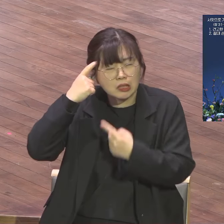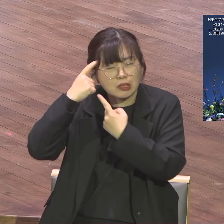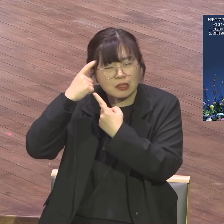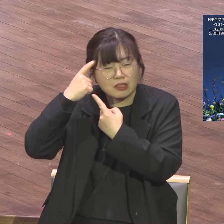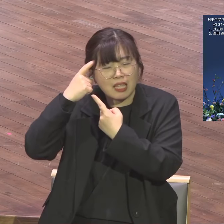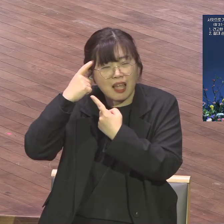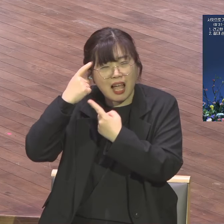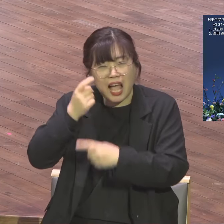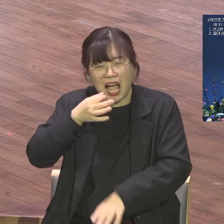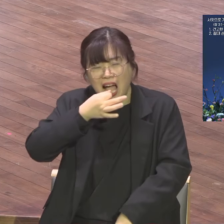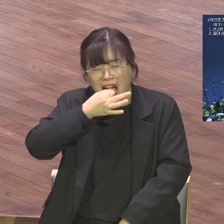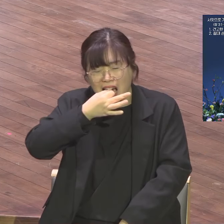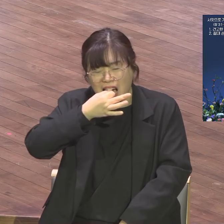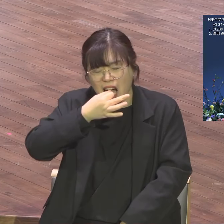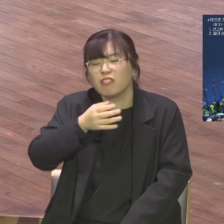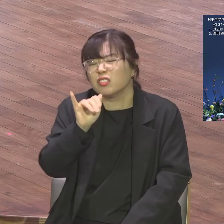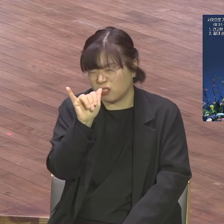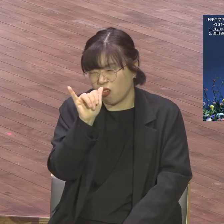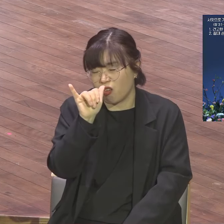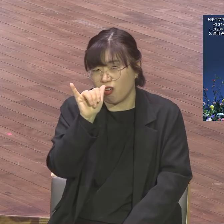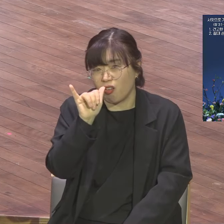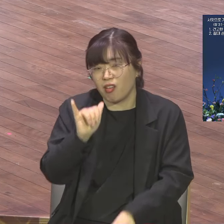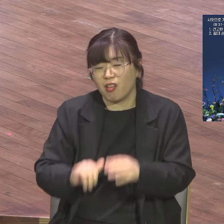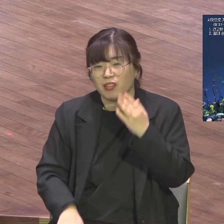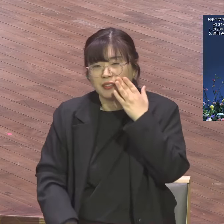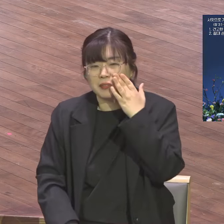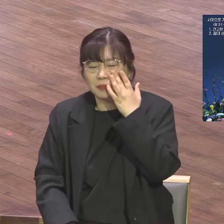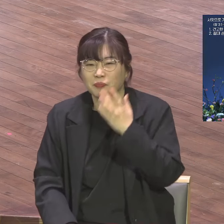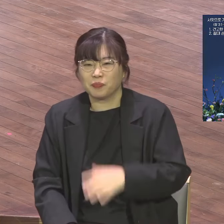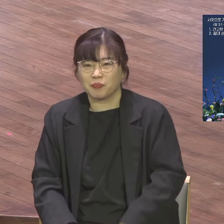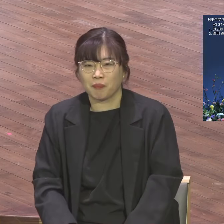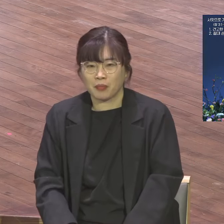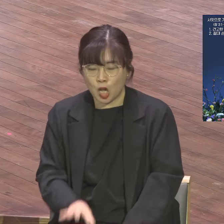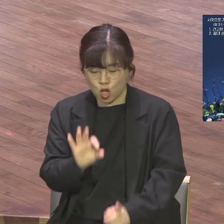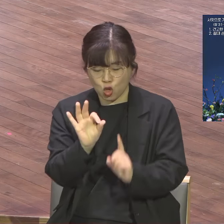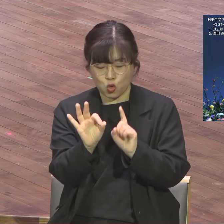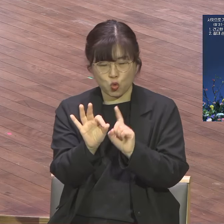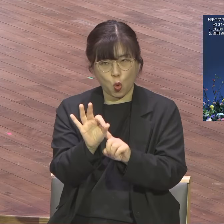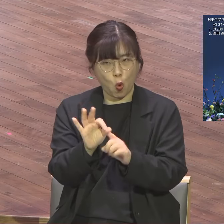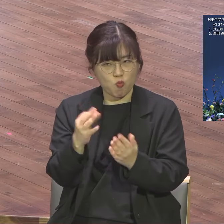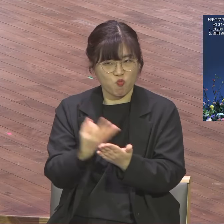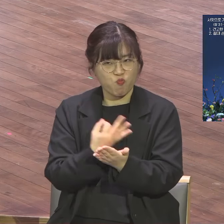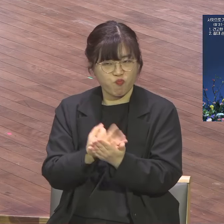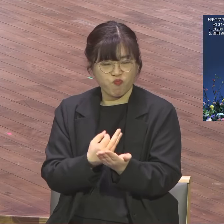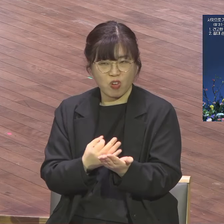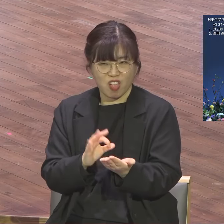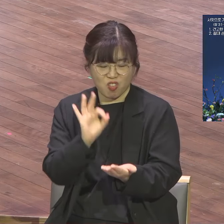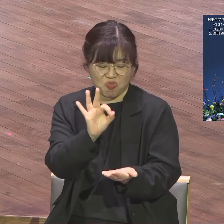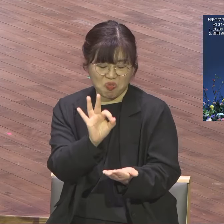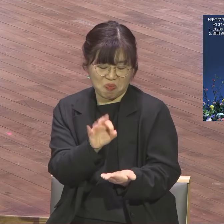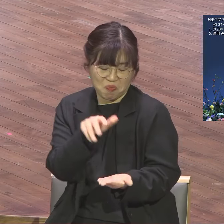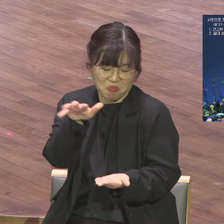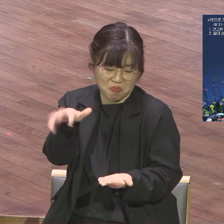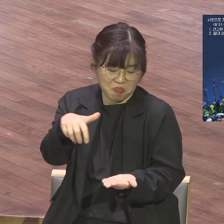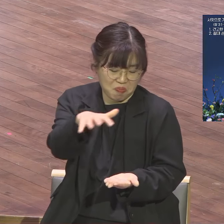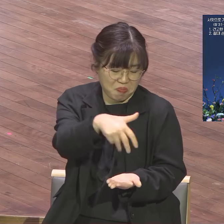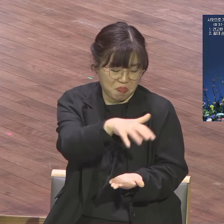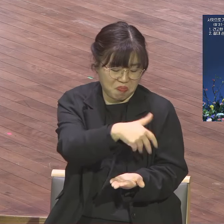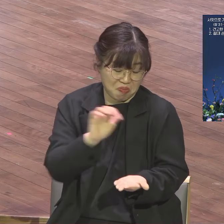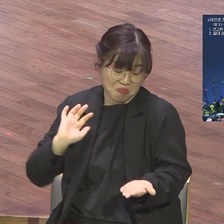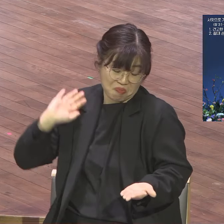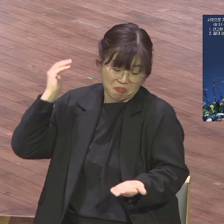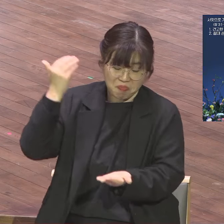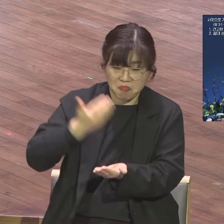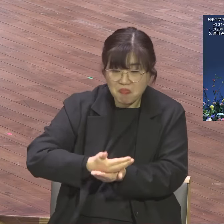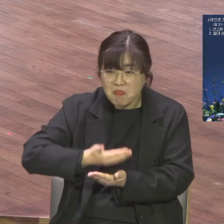살아볼까? 서점에 이런 내용이 담긴 책들로 돈 많이 벌 수 있는 이렇게 경제를 움직일 수